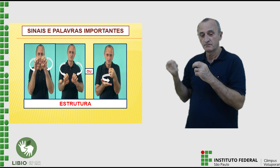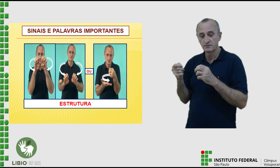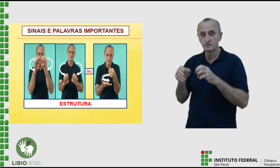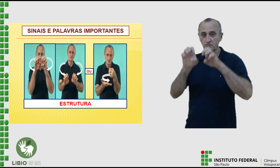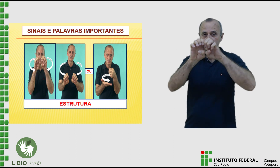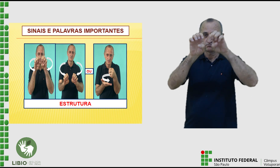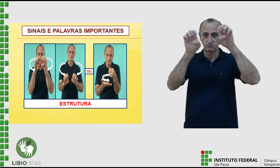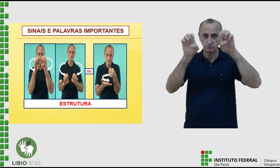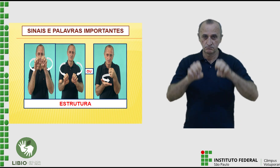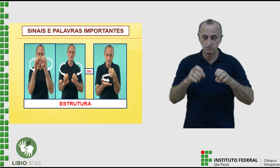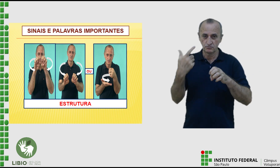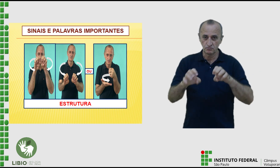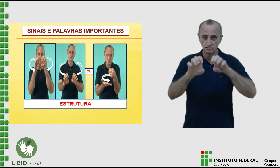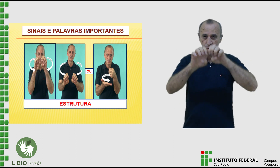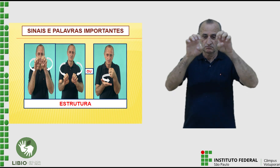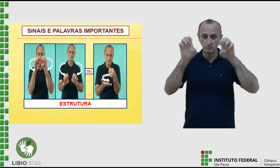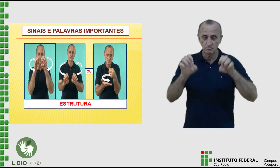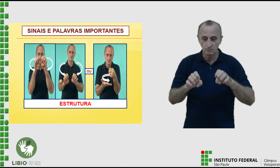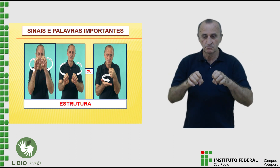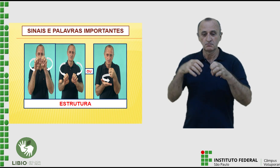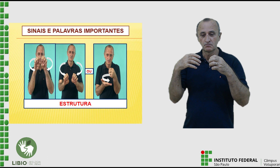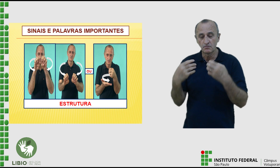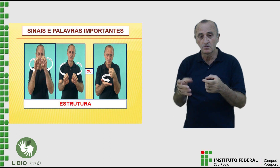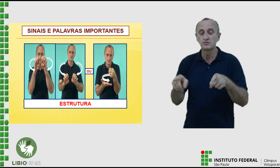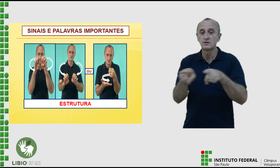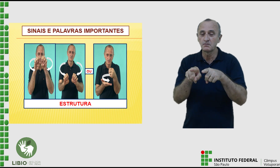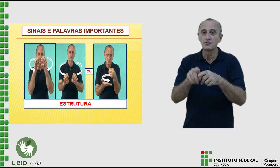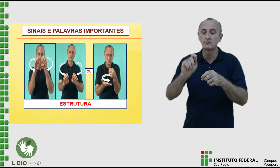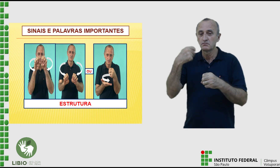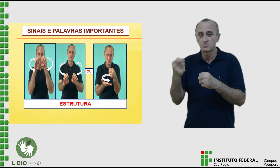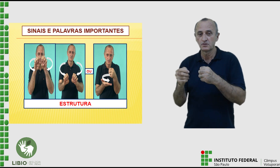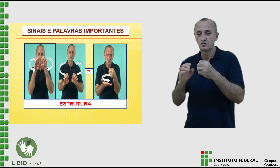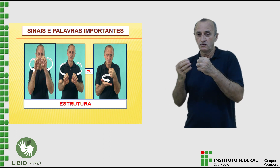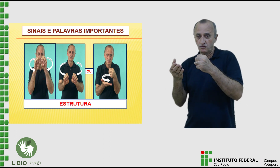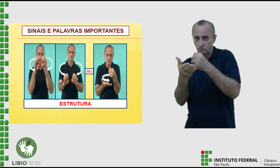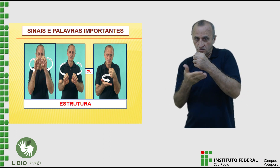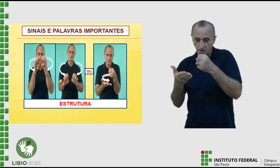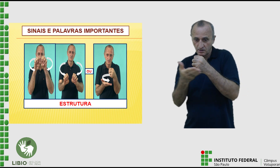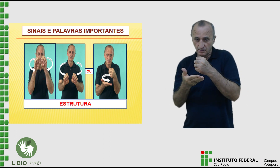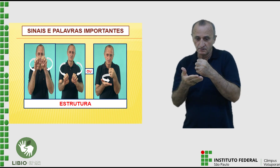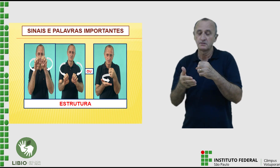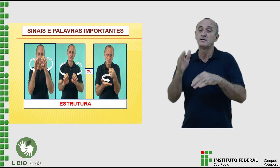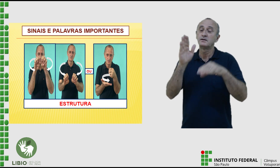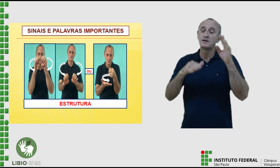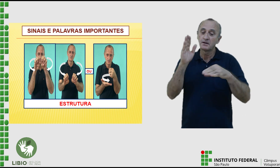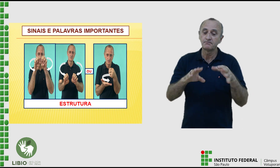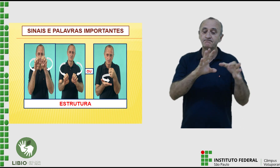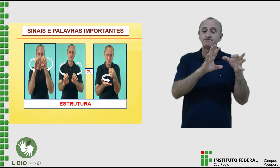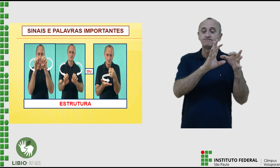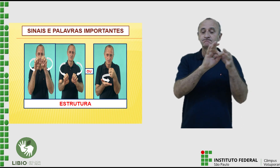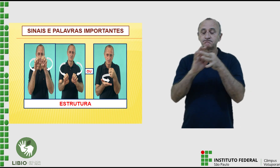Veja aqui, estrutura, estrutura. Também utilizado esse sinal como